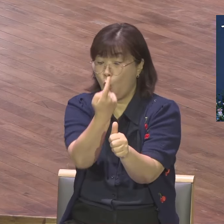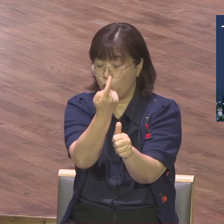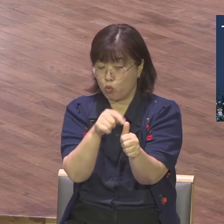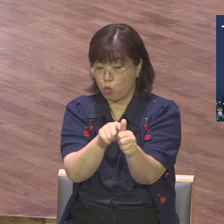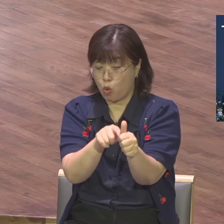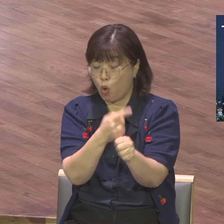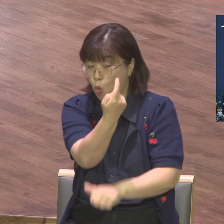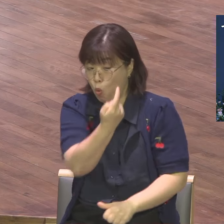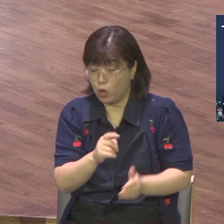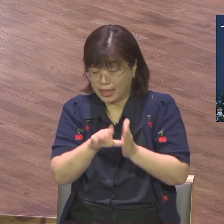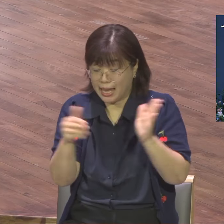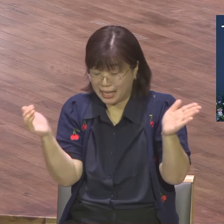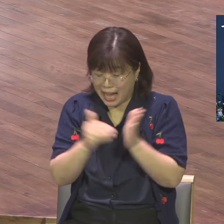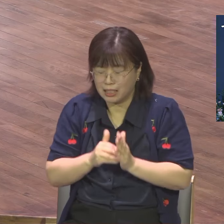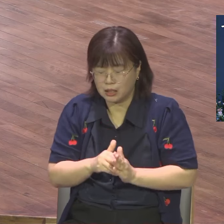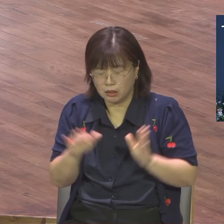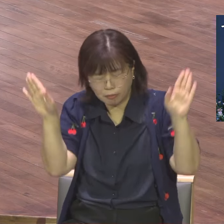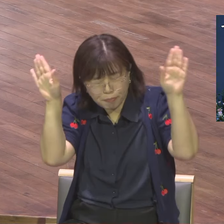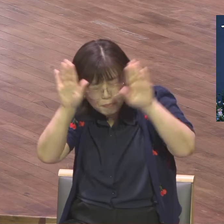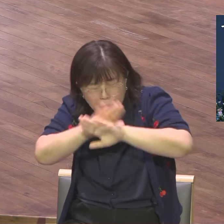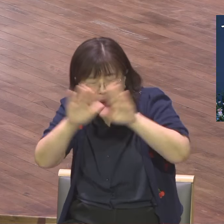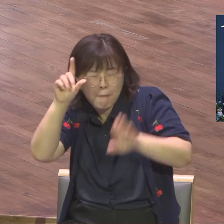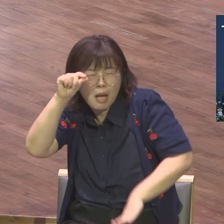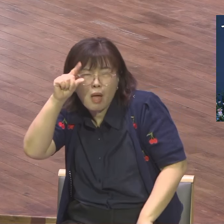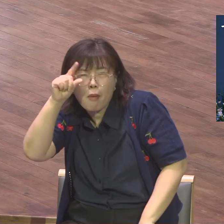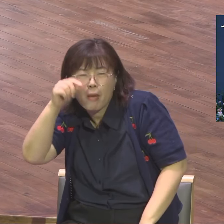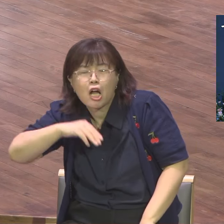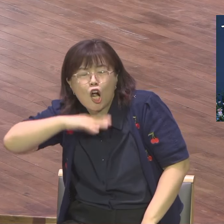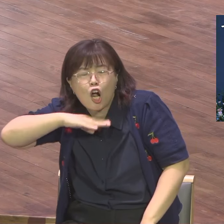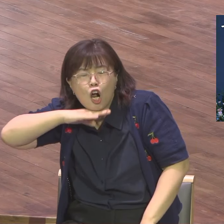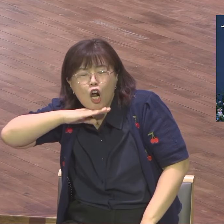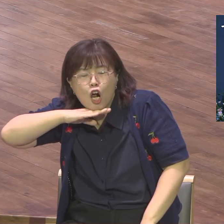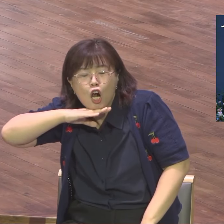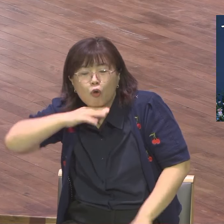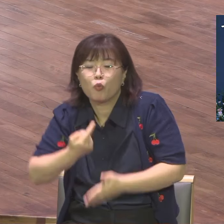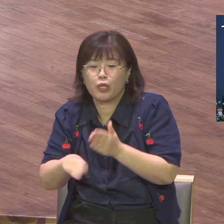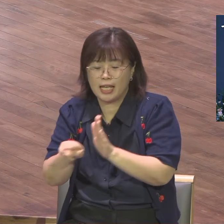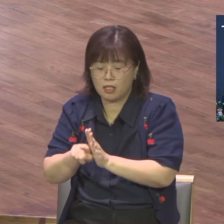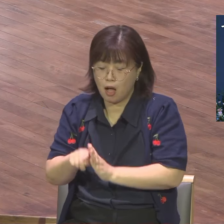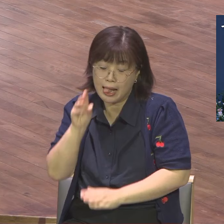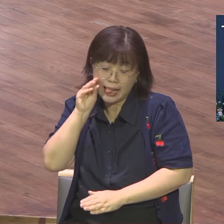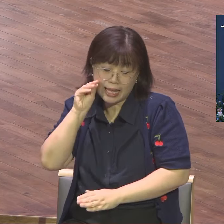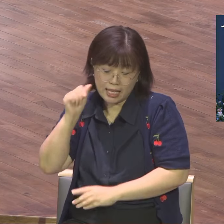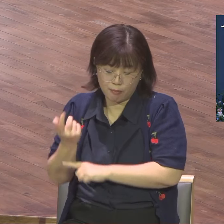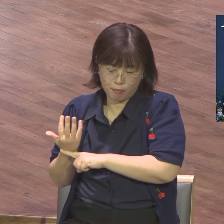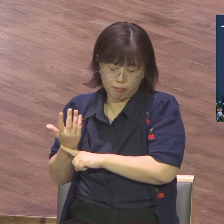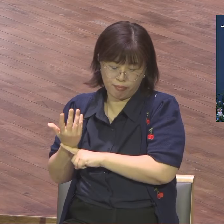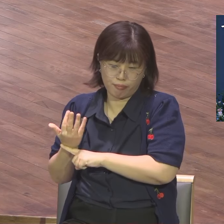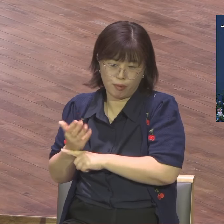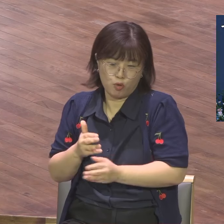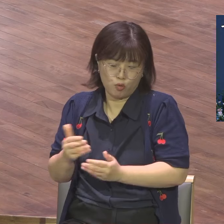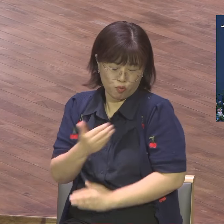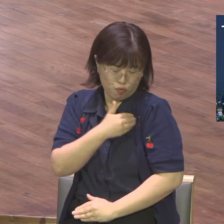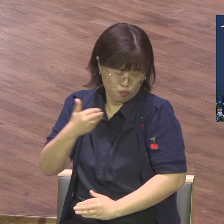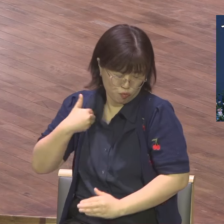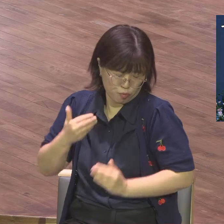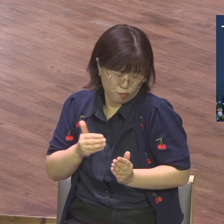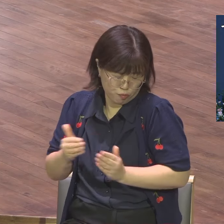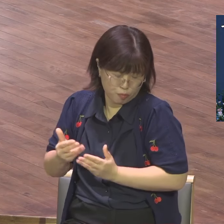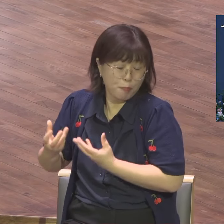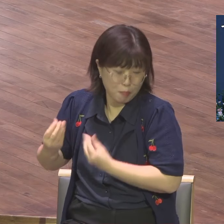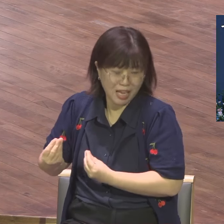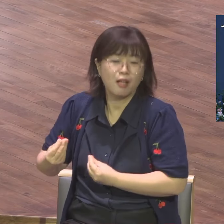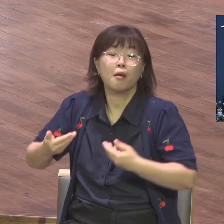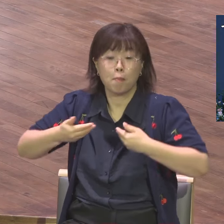같이 밤새도록 기다린 거예요. 이 예수님이 직접 말씀하신 예화잖아요. 그러니까 내가